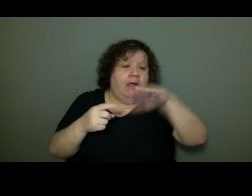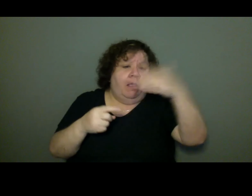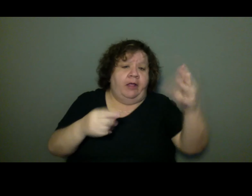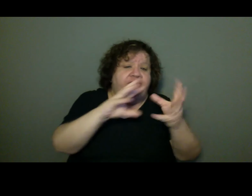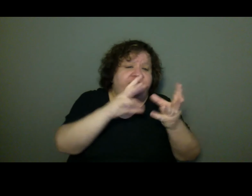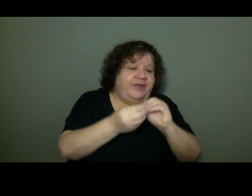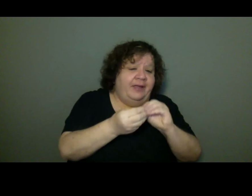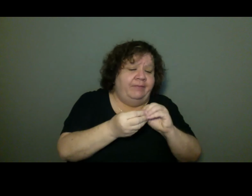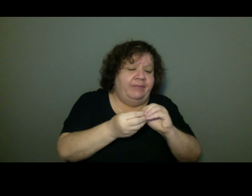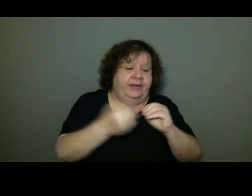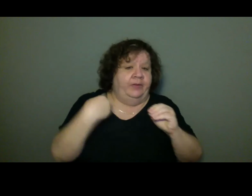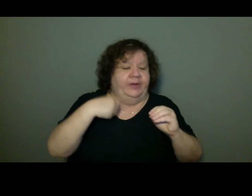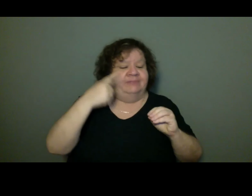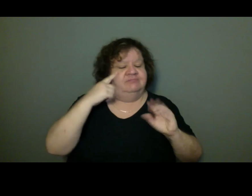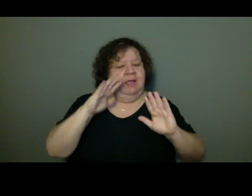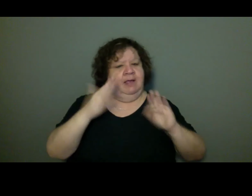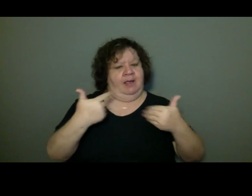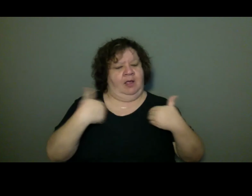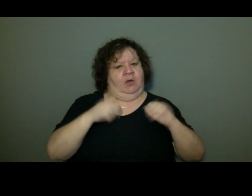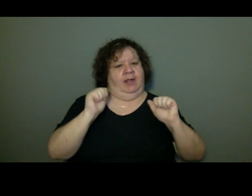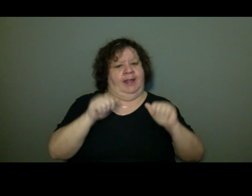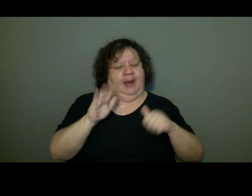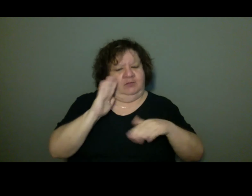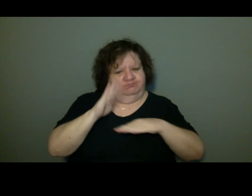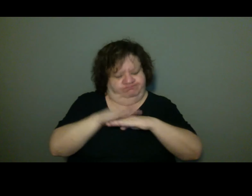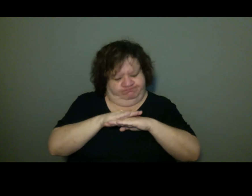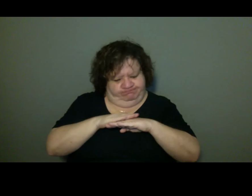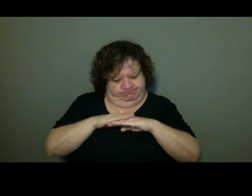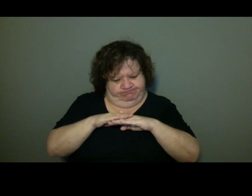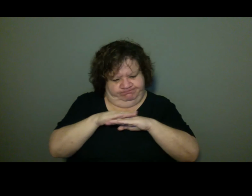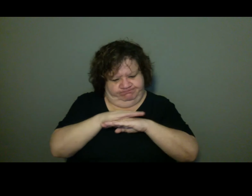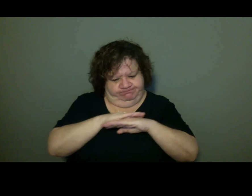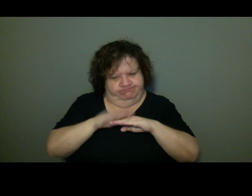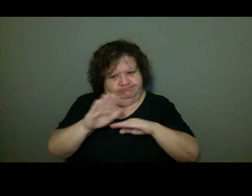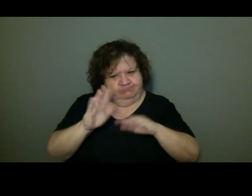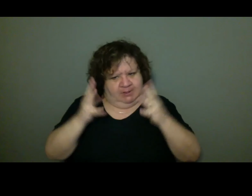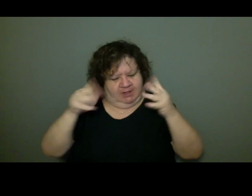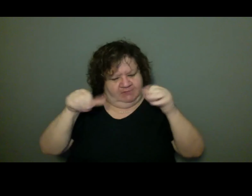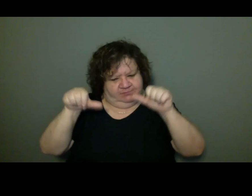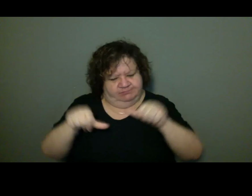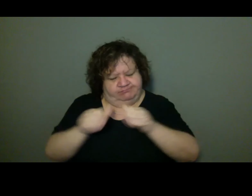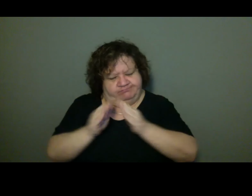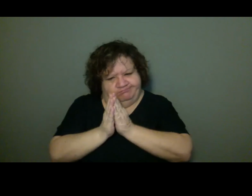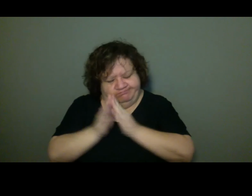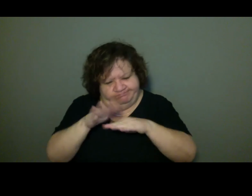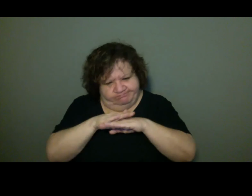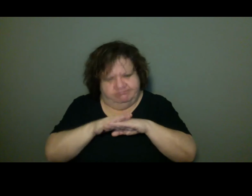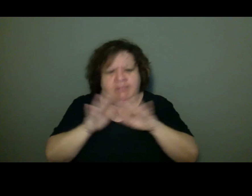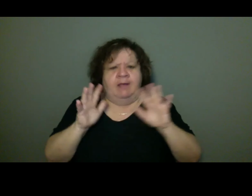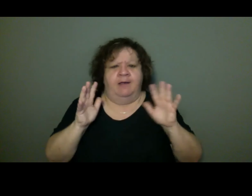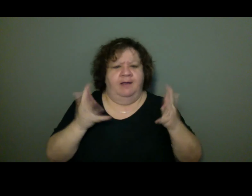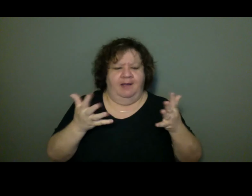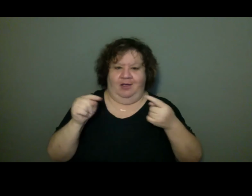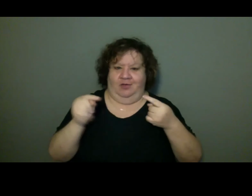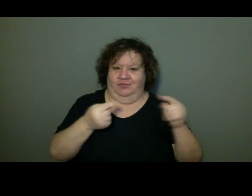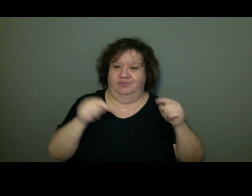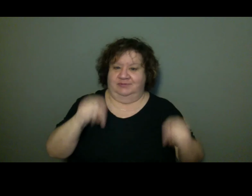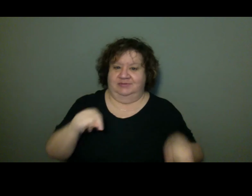víctimas. También todo el tema, por lo tanto, de que los centros sean